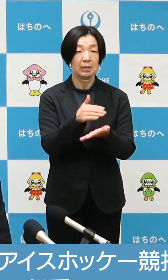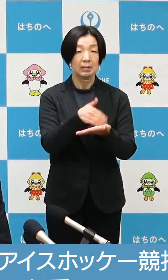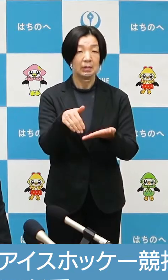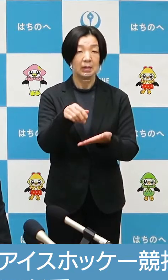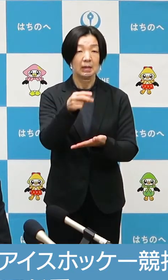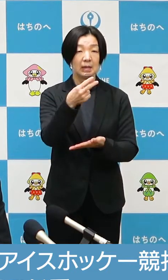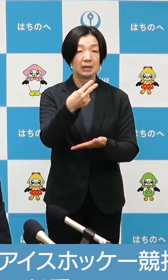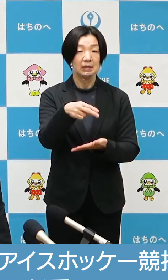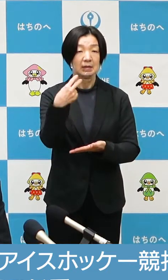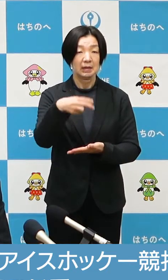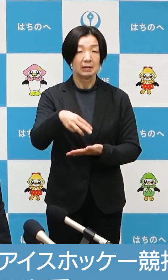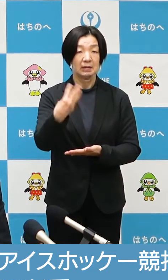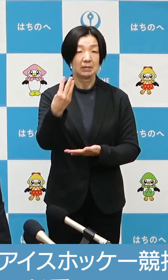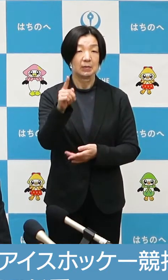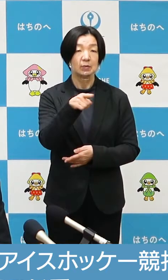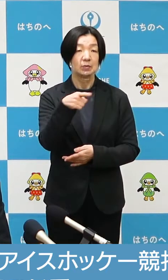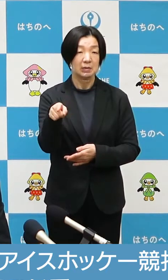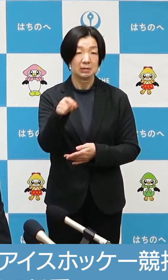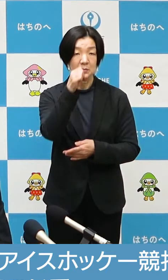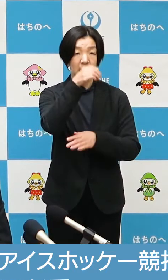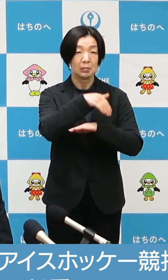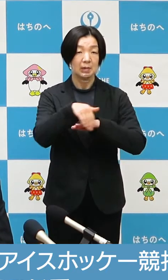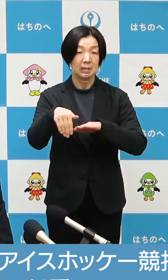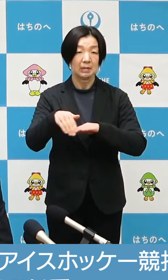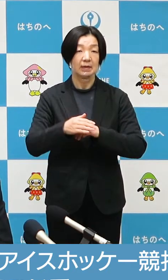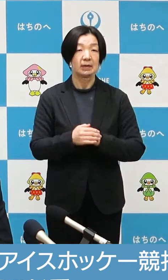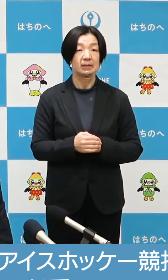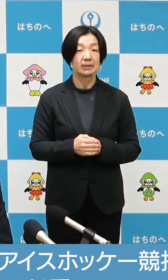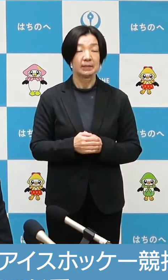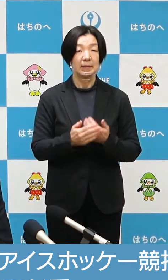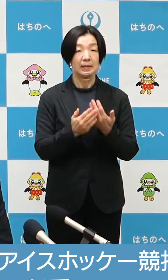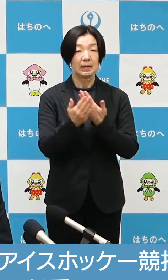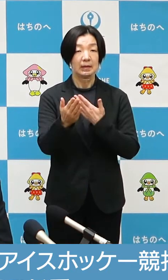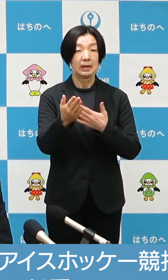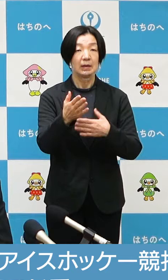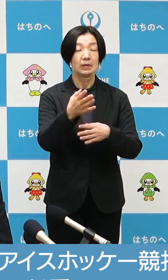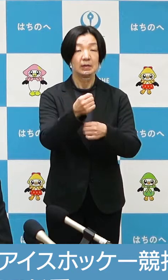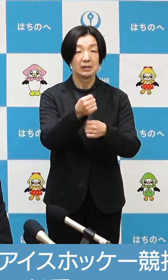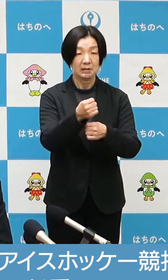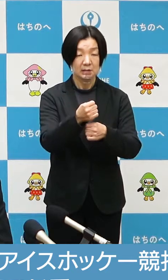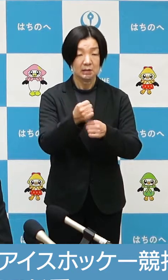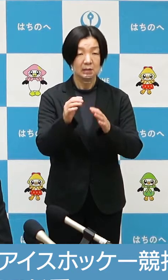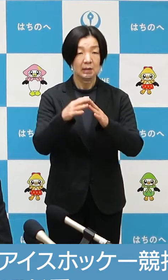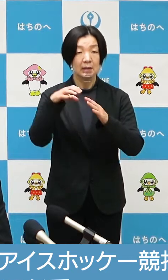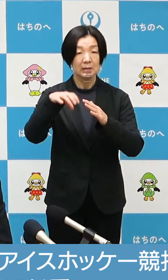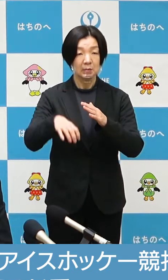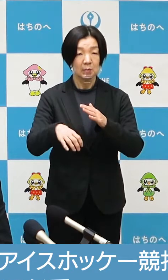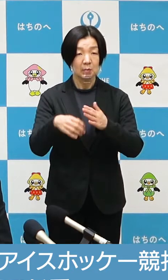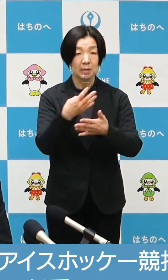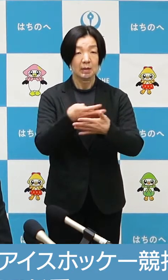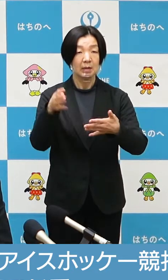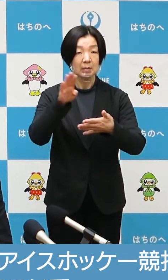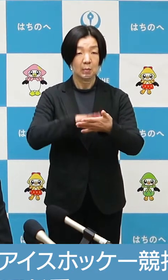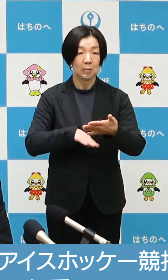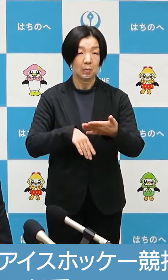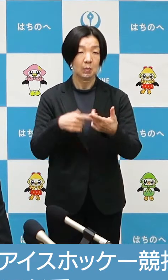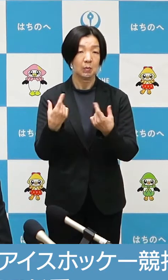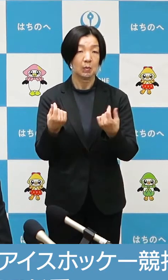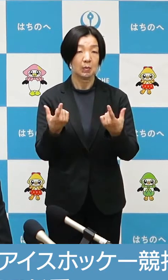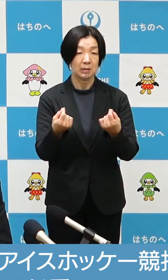2300人余りを見込んでおります大会日程及び会場は票の通りで